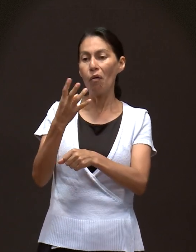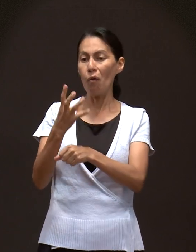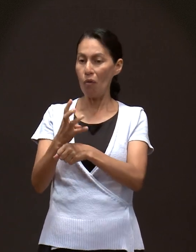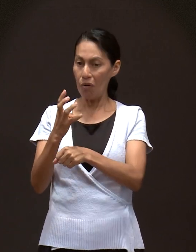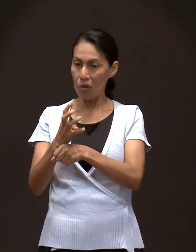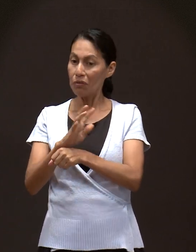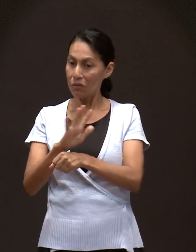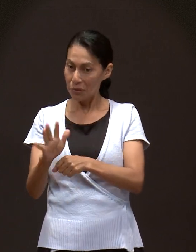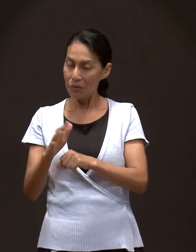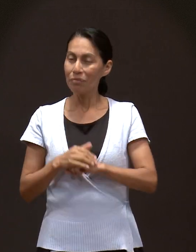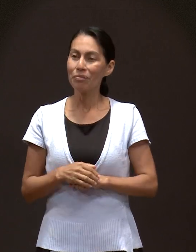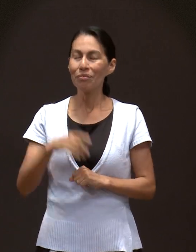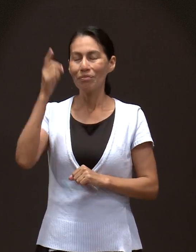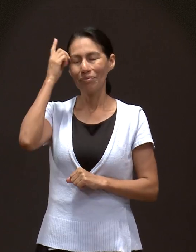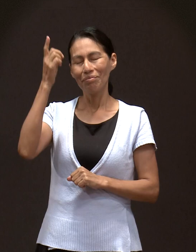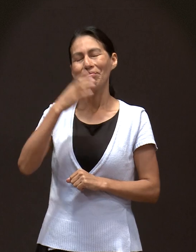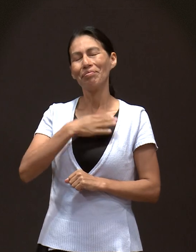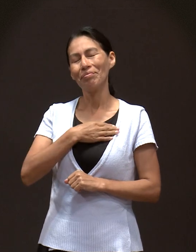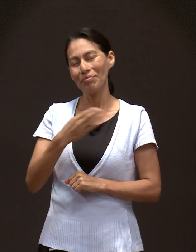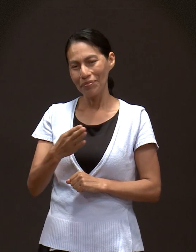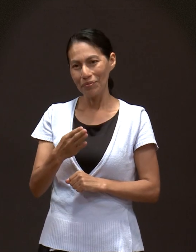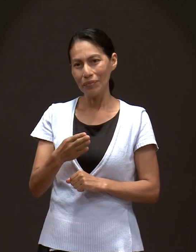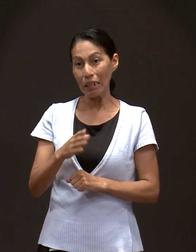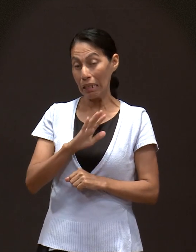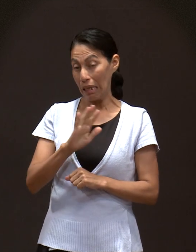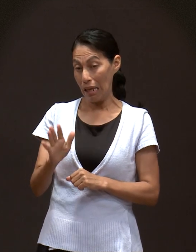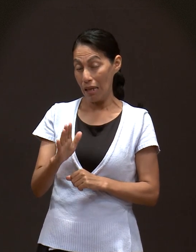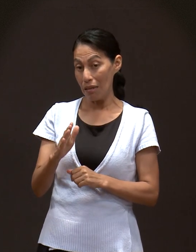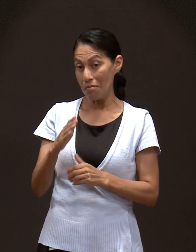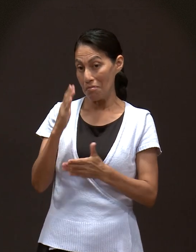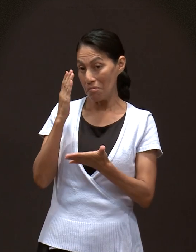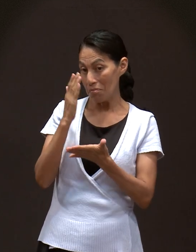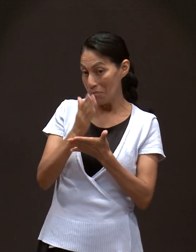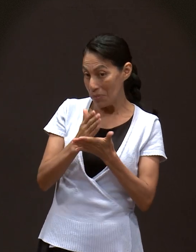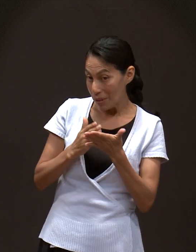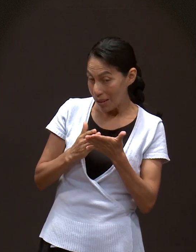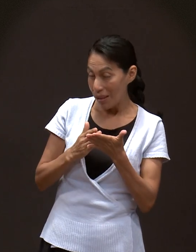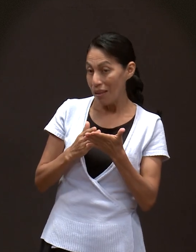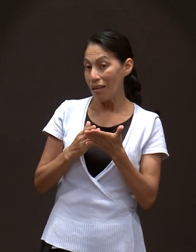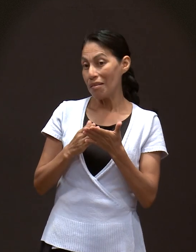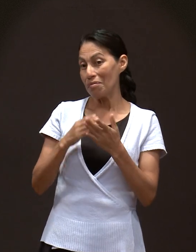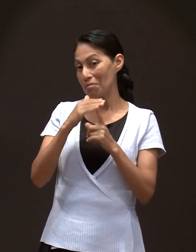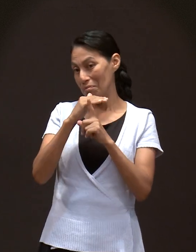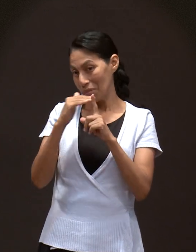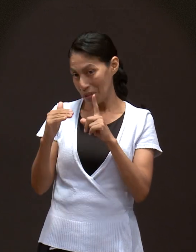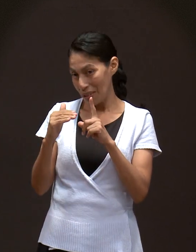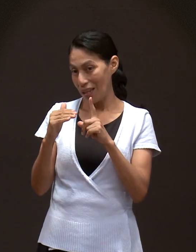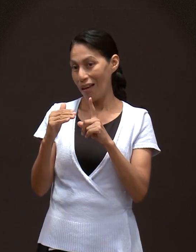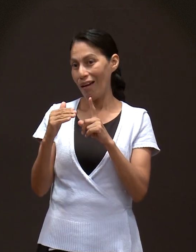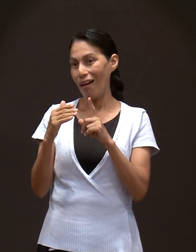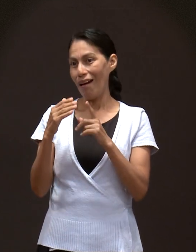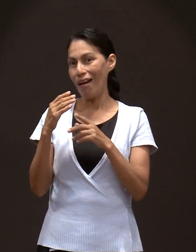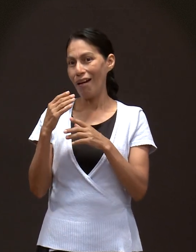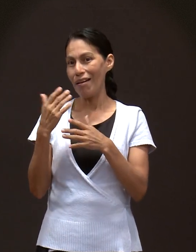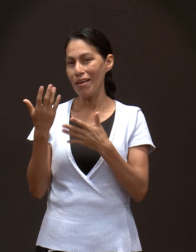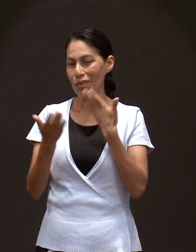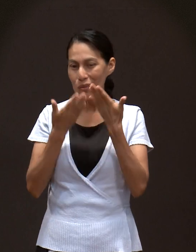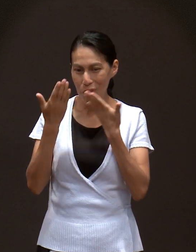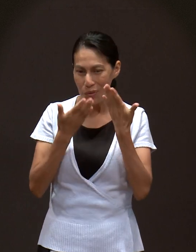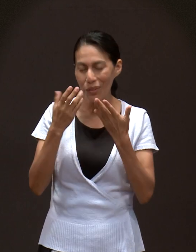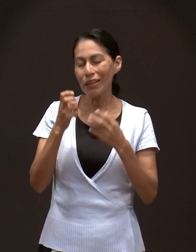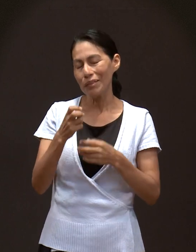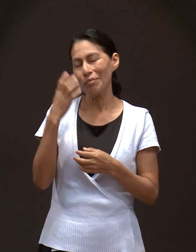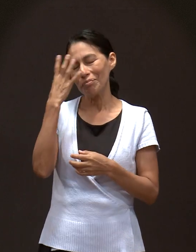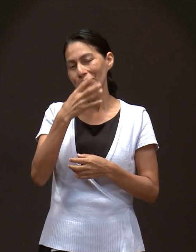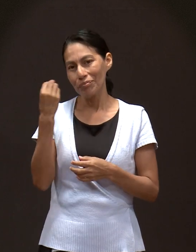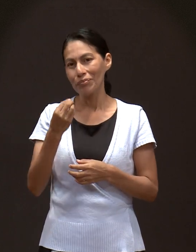Amén. Sí, el señor ha sido bueno conmigo. Amén. Entonces ya vamos a casi la mitad de la carrera. Entonces mi papá es contador y